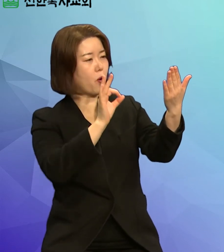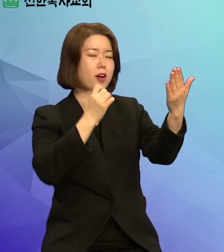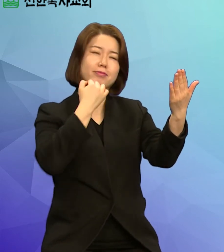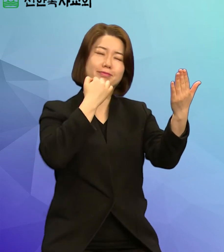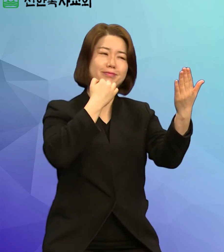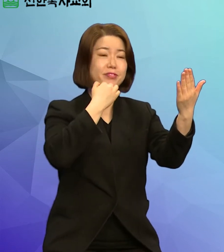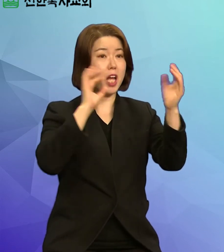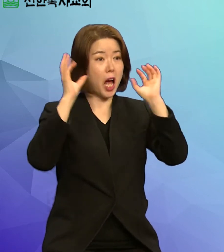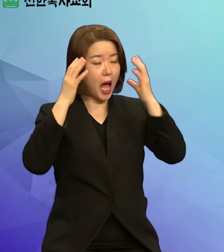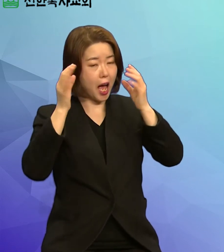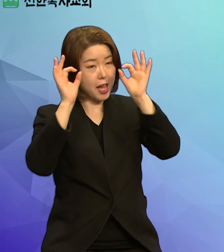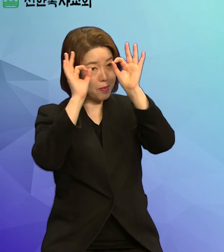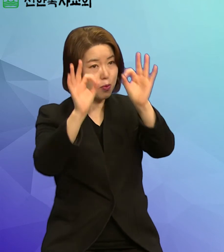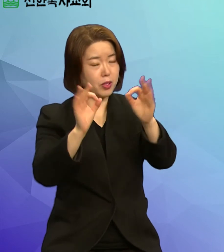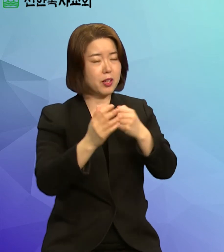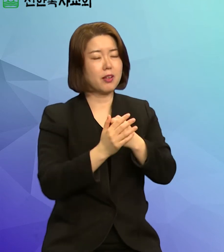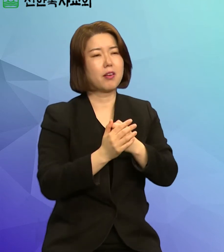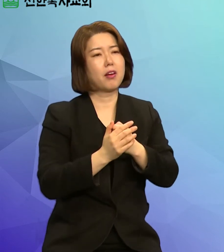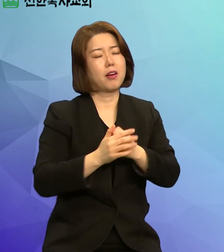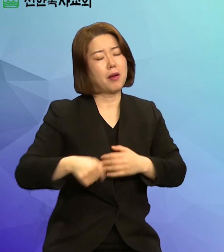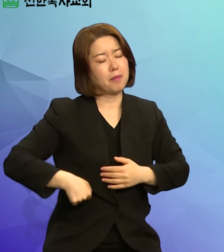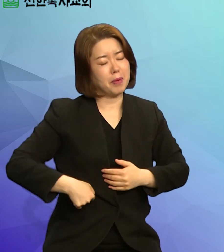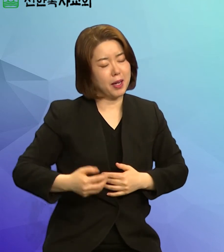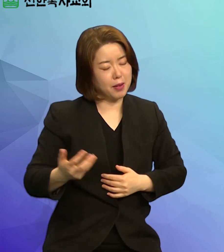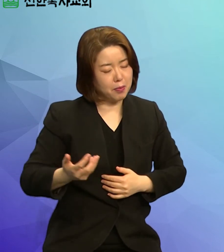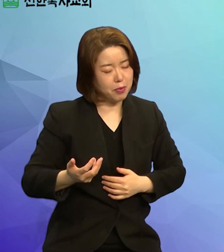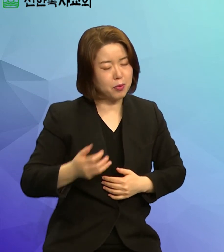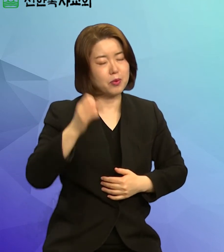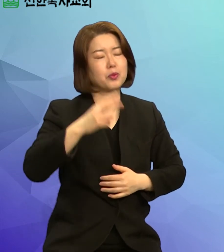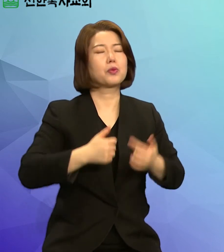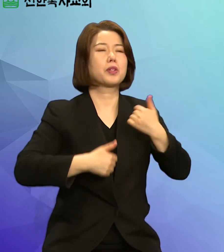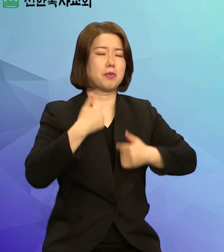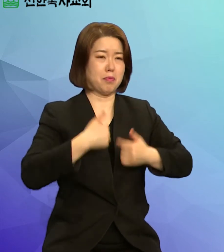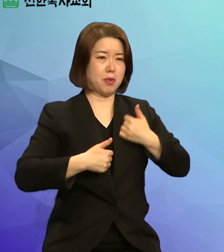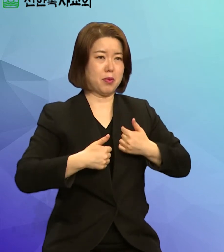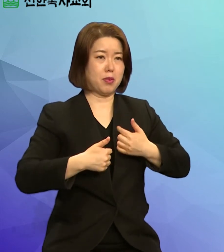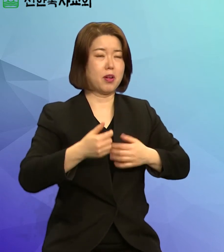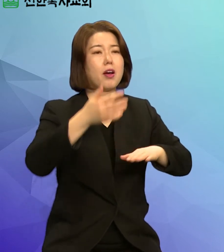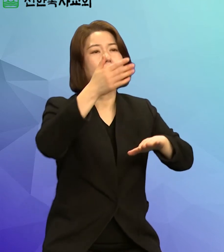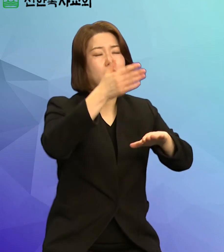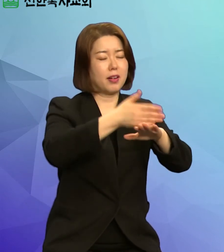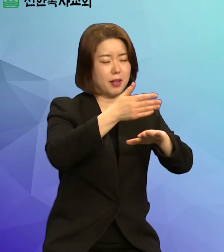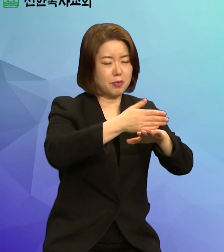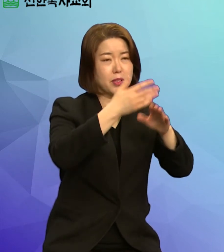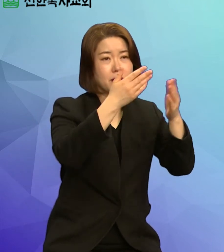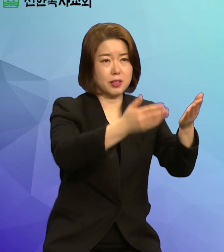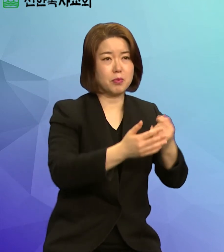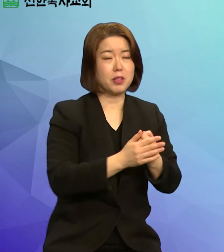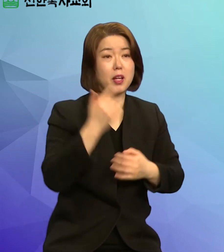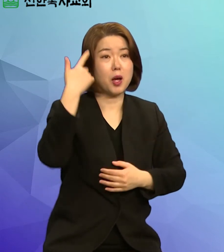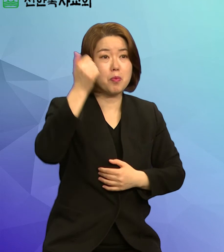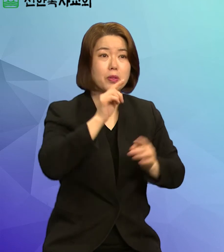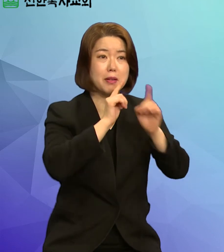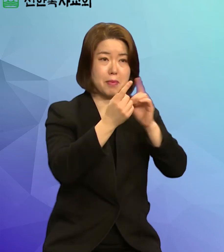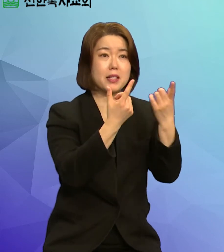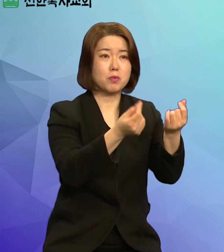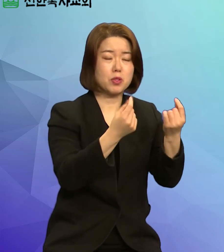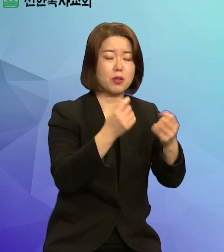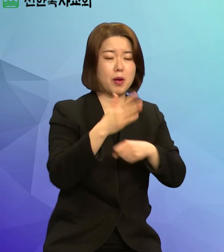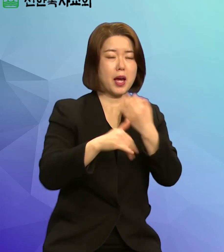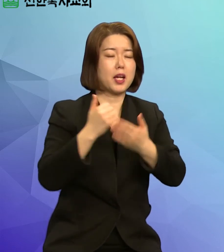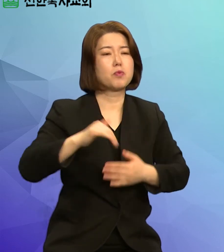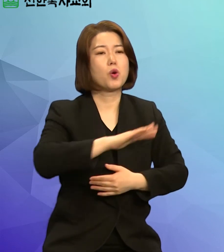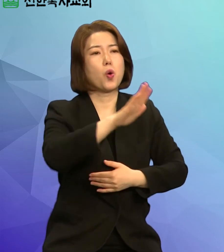아이를 보니 마음이 너무 짠하면서 기쁩니다. 감사합니다. 목사님 말씀처럼 하나님은